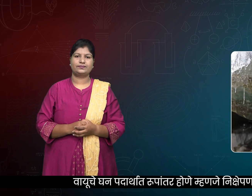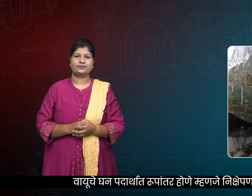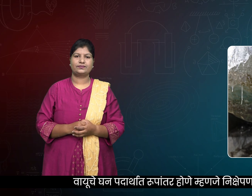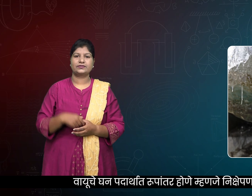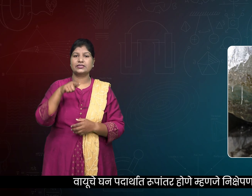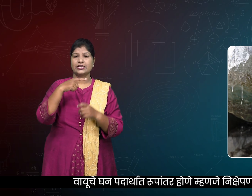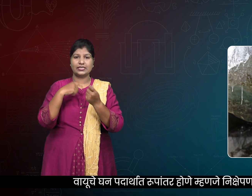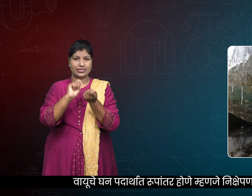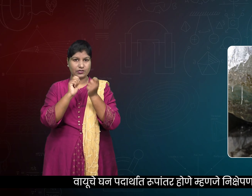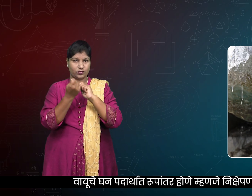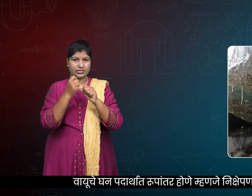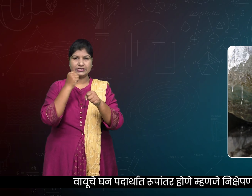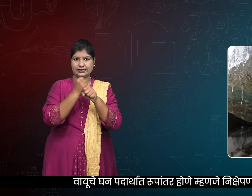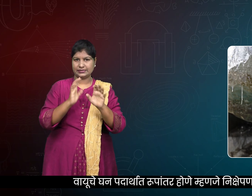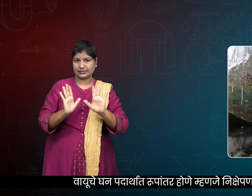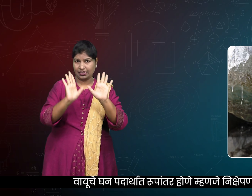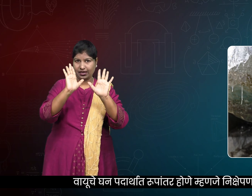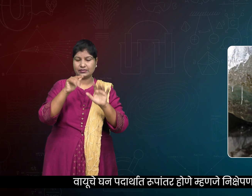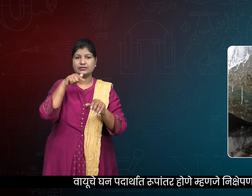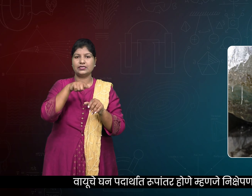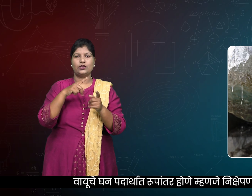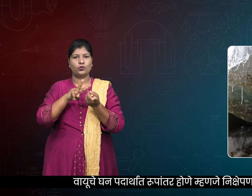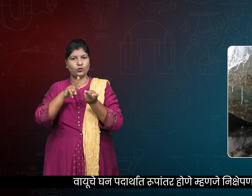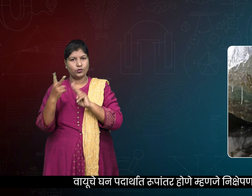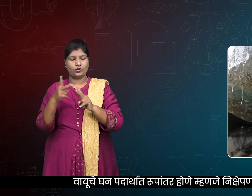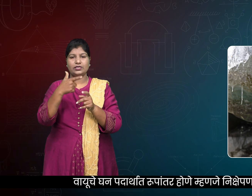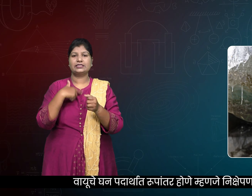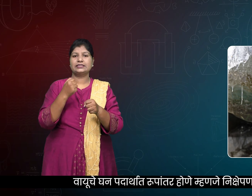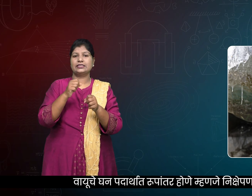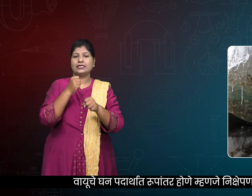वायूचे घन पदार्थात रूपांतर होणे म्हणजे निक्षेपण, संघनन.